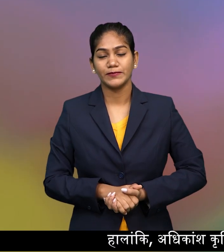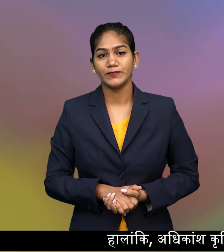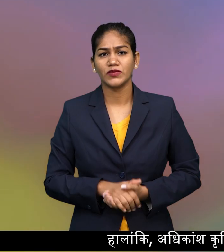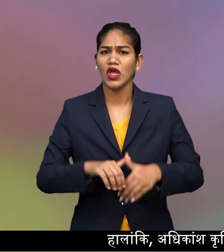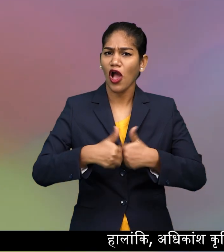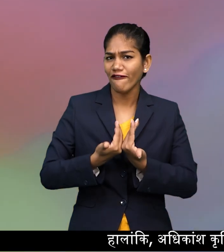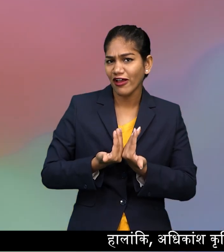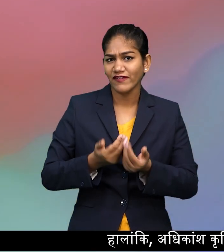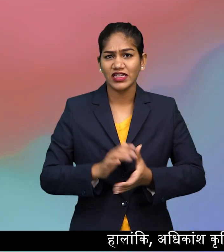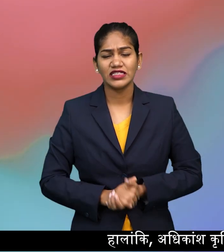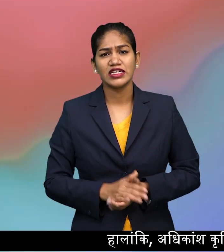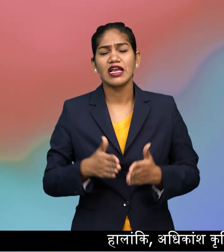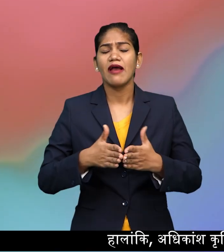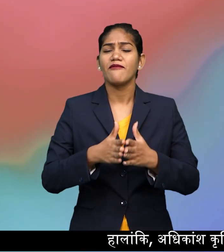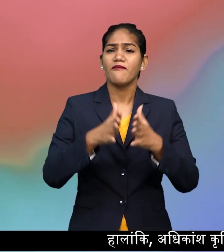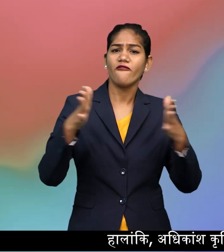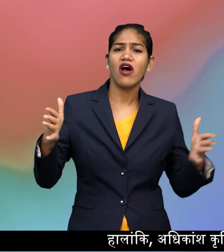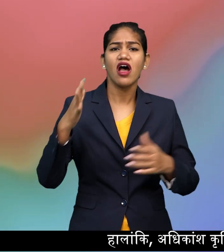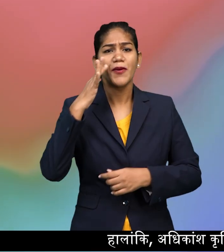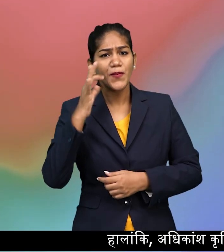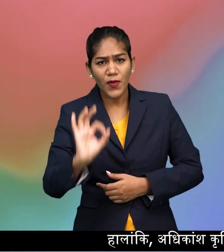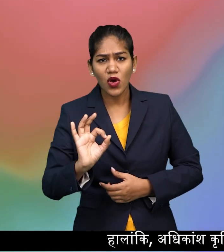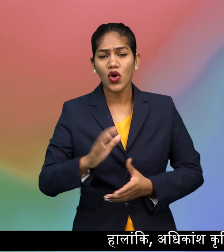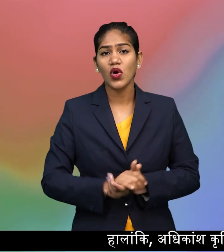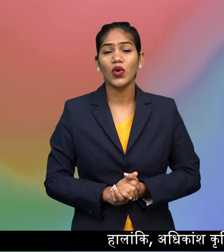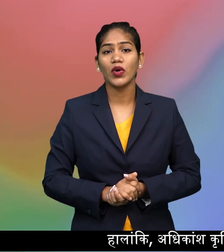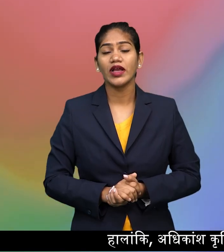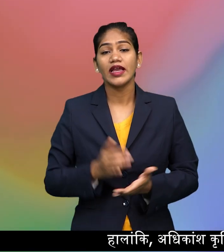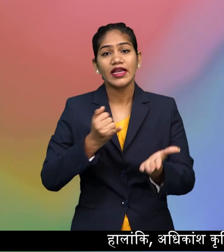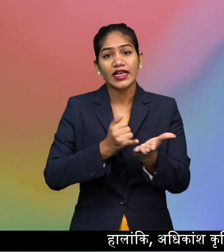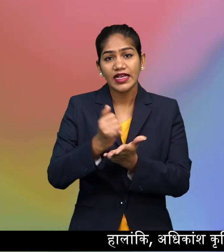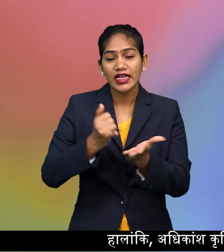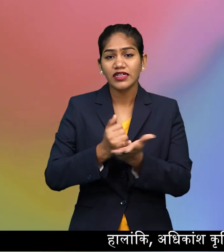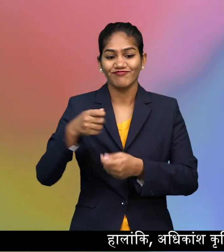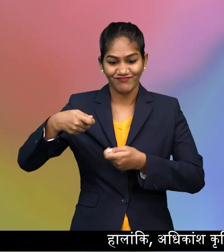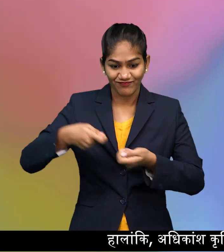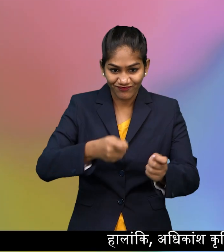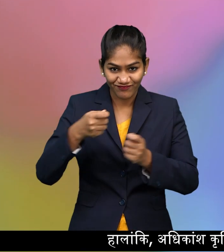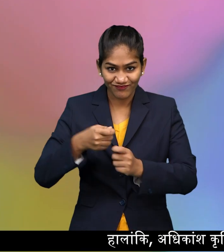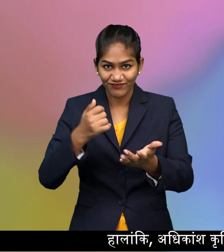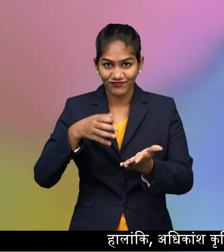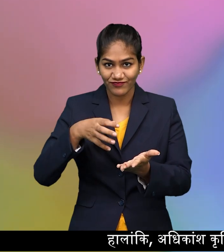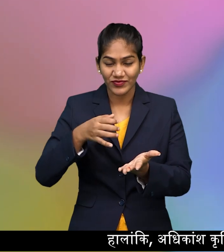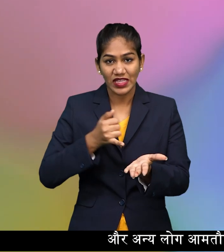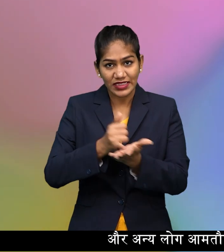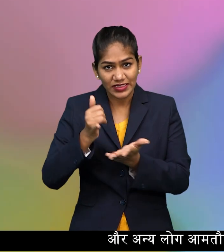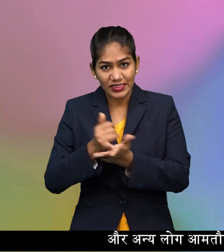हालांकि अधिकांश कृषि मजदूर, घरेलू कामगार, निर्माण श्रमिक और अन्य